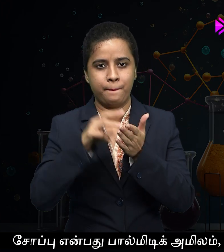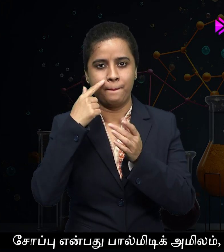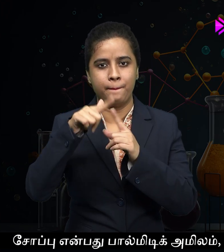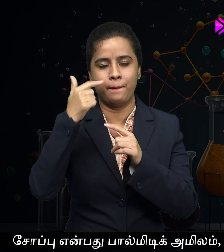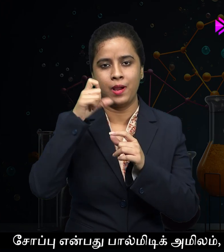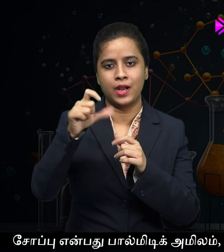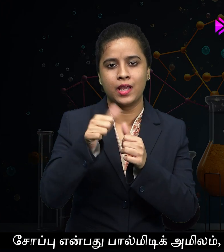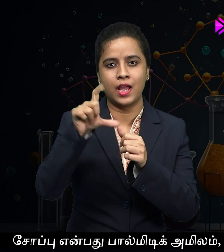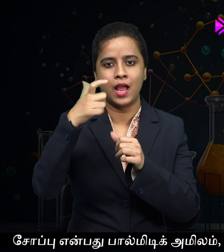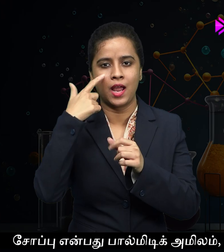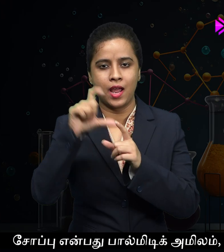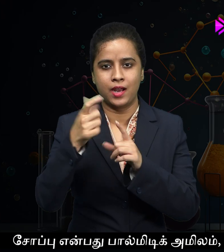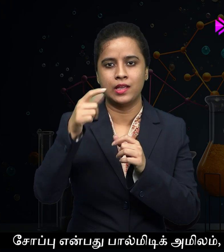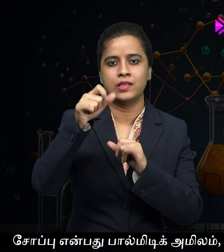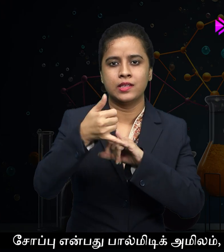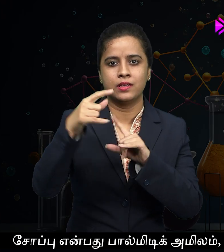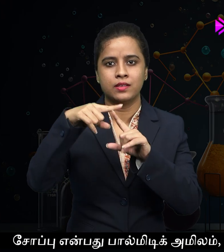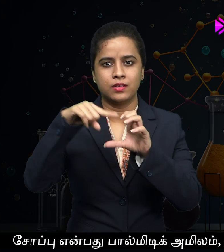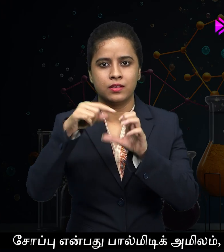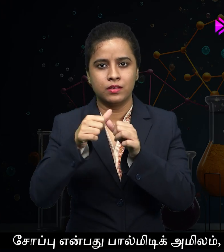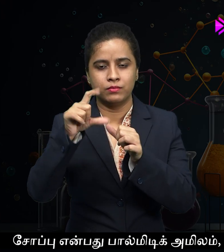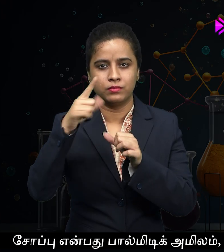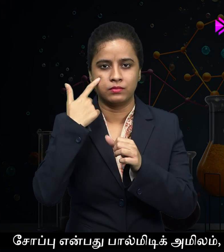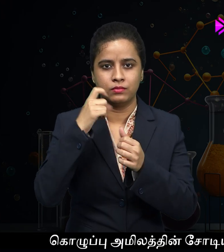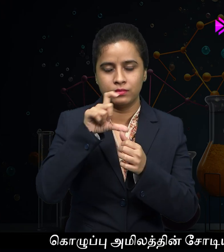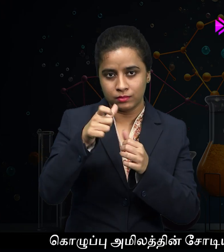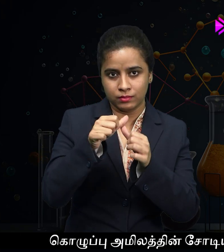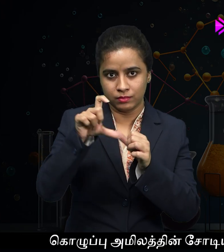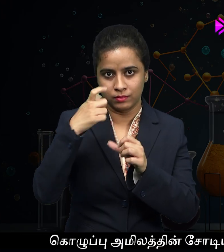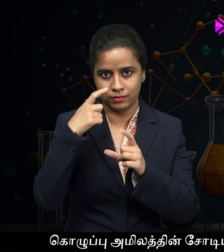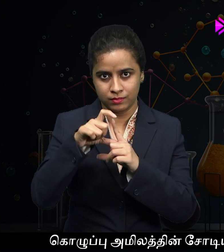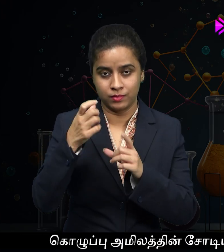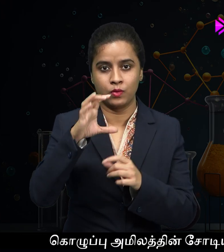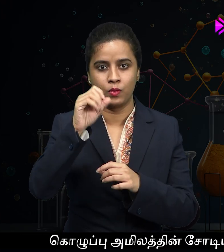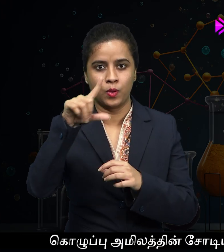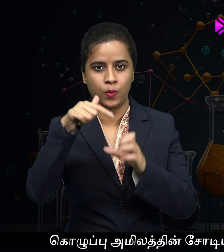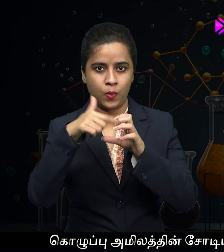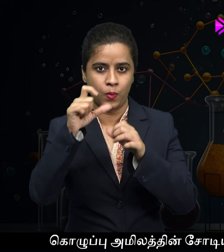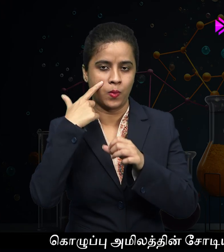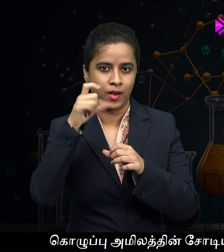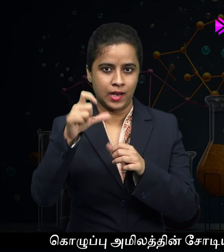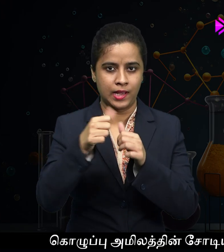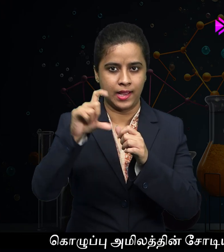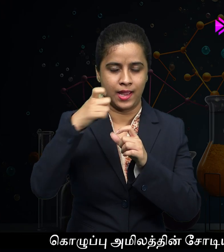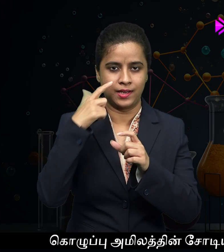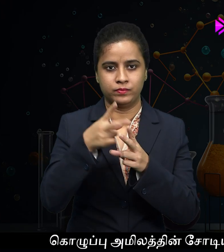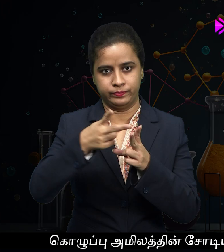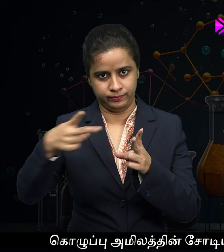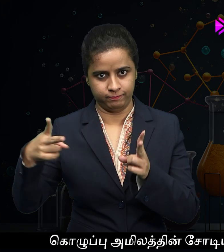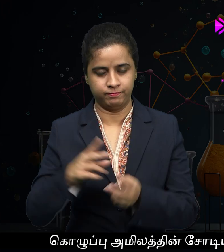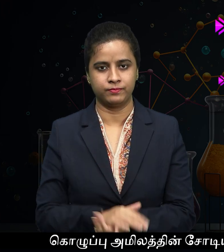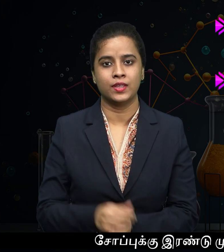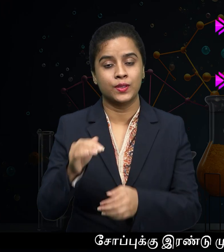ஸ்டிரிக் அமிலம், ஓலிக் அமிலம் போன்ற அதிக கொழுப்பு அமிலத்தின் சோடியம் அல்லது பொட்டாசியம்